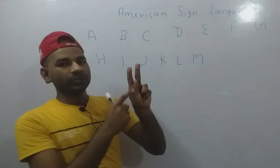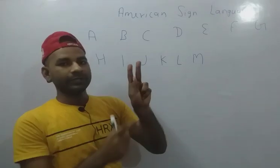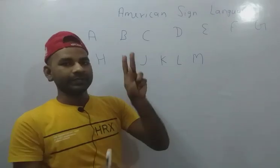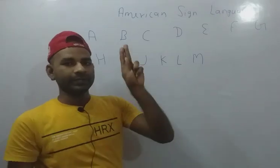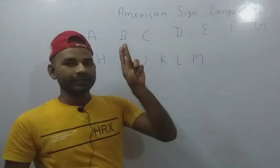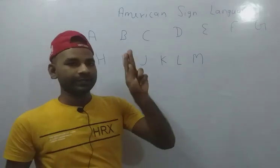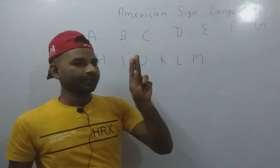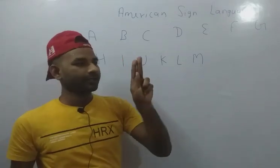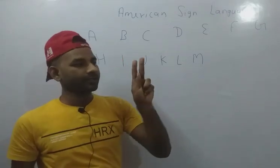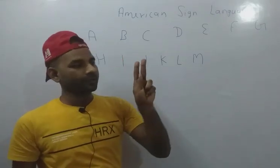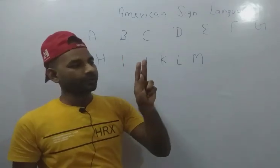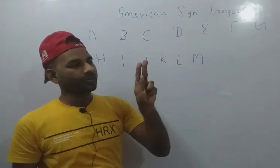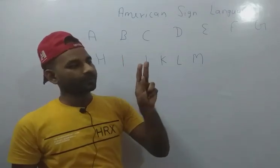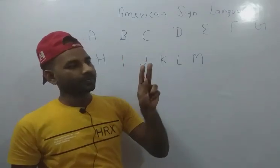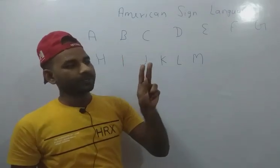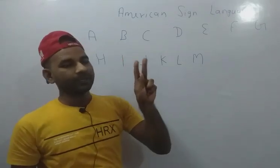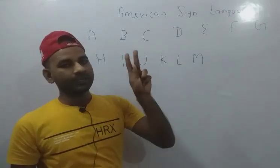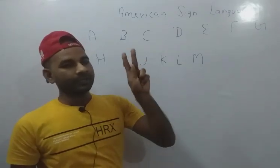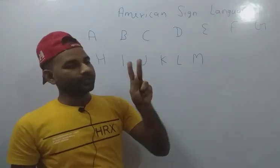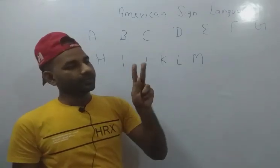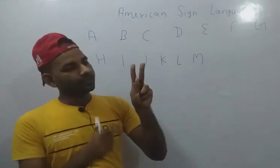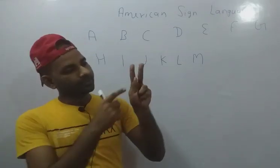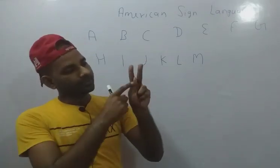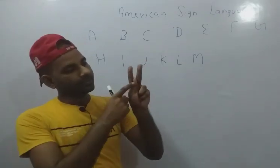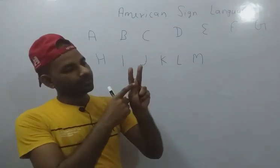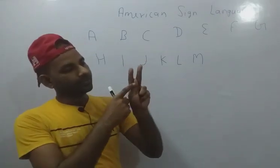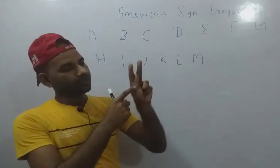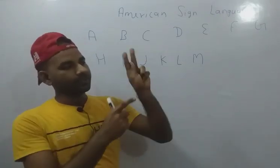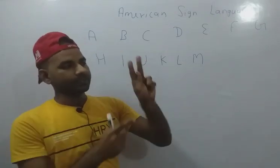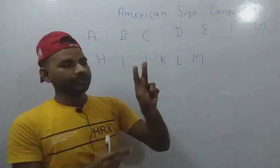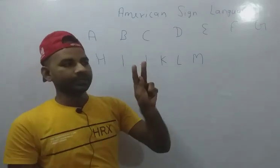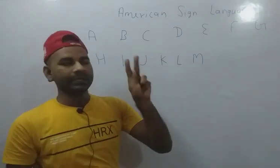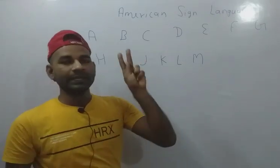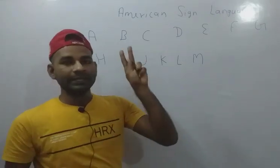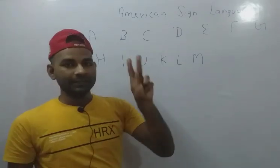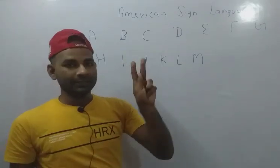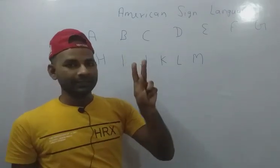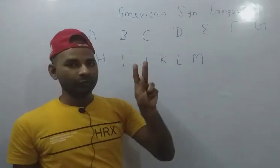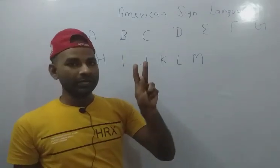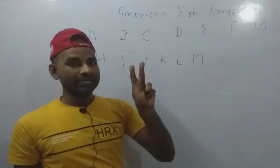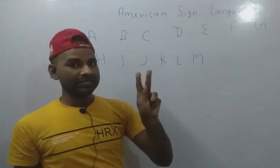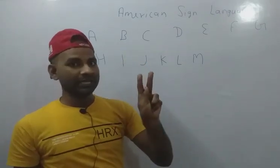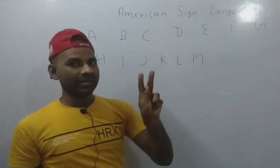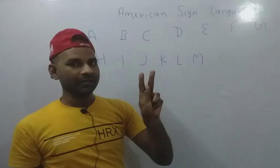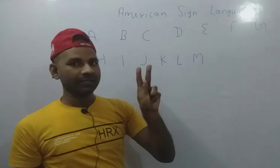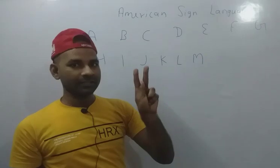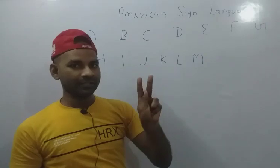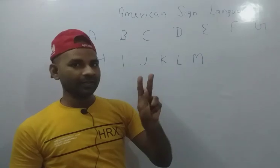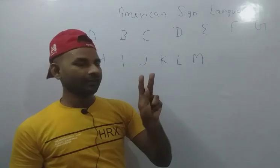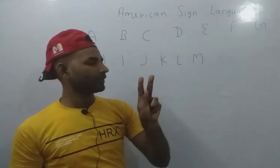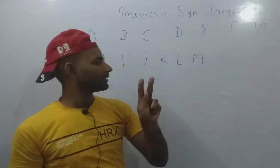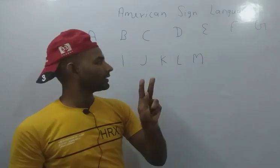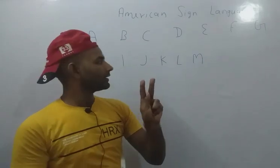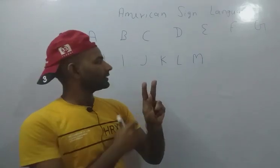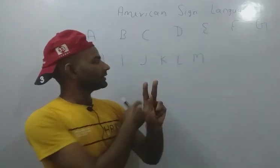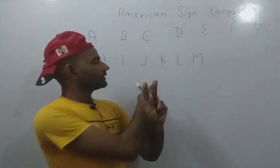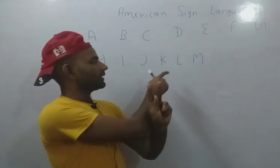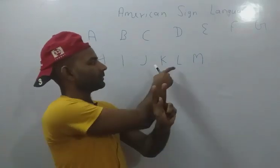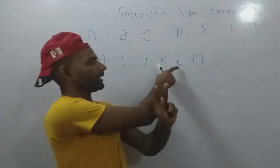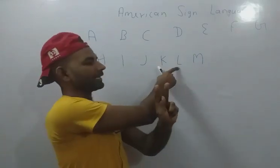ऐसे, और यहाँ पे ए, यहाँ पे ऐसे, ये हो गया के, के। अब आगे